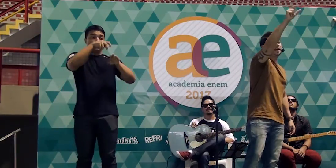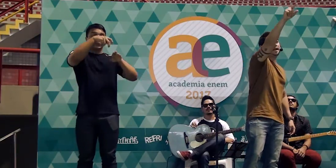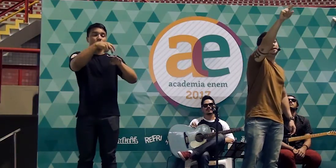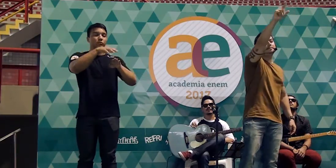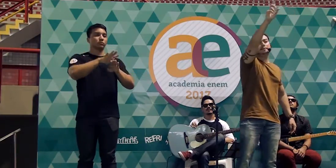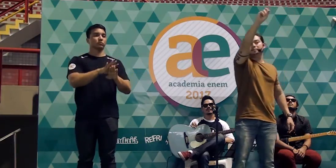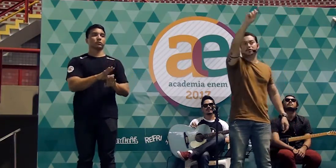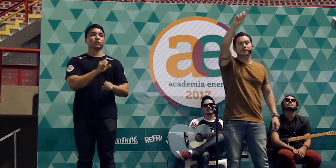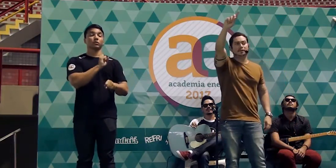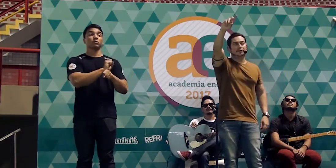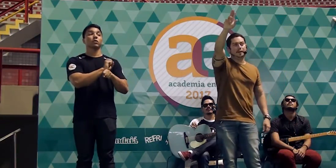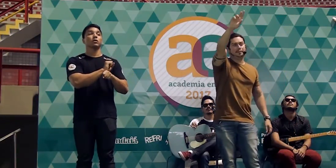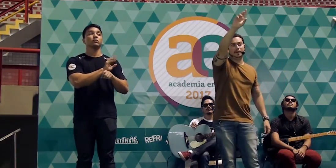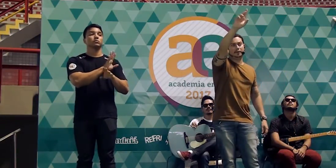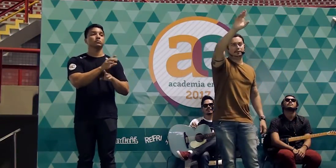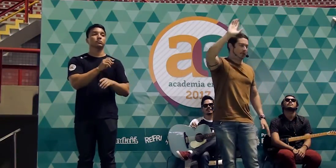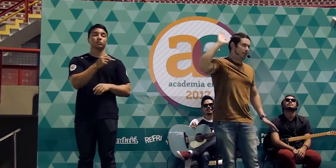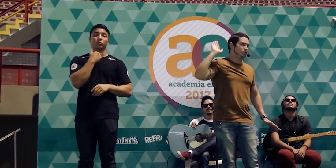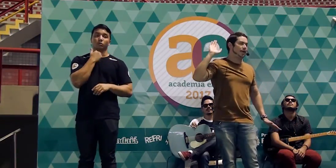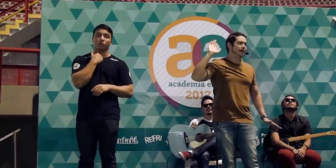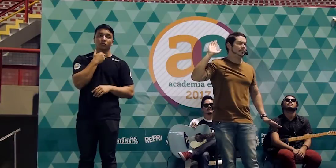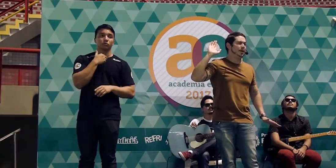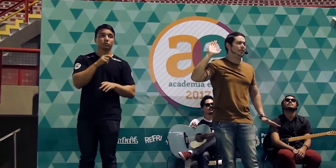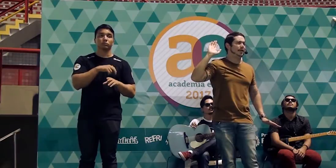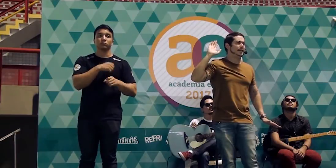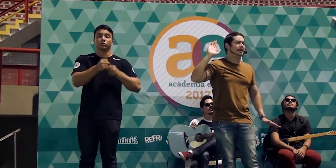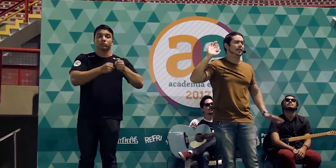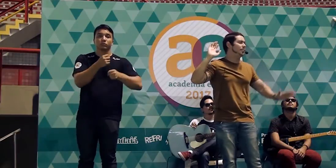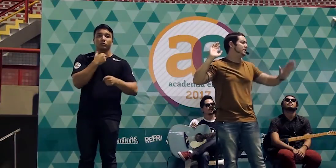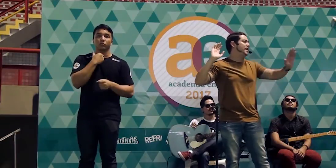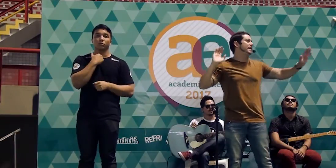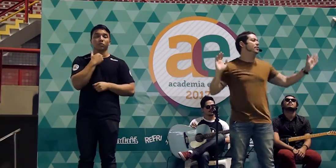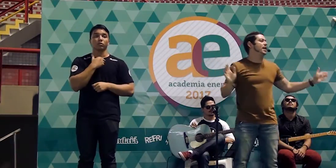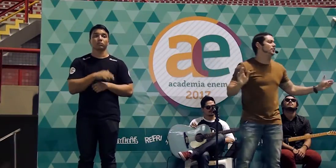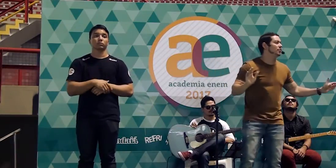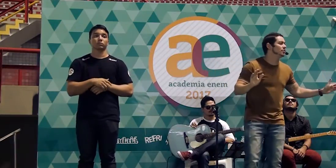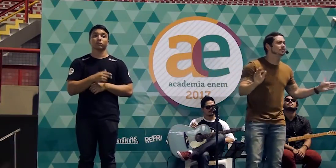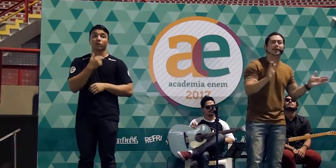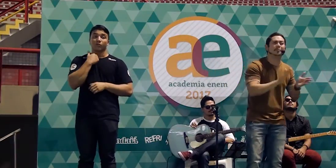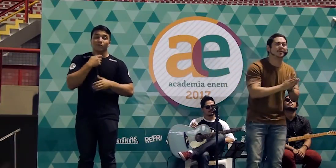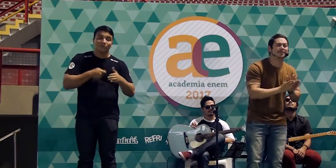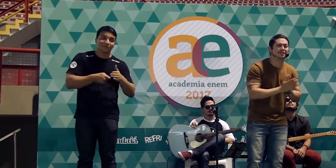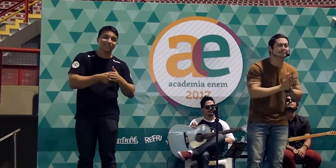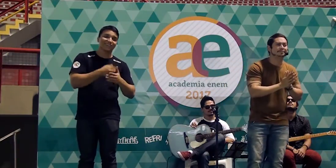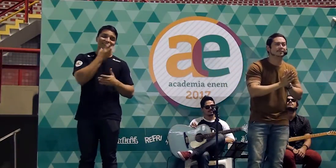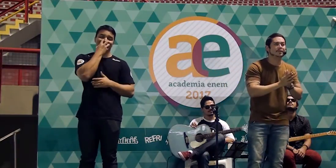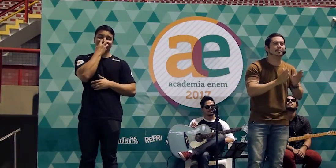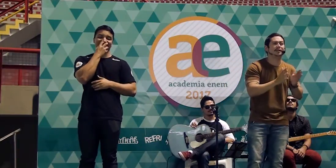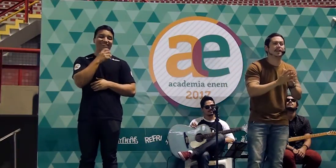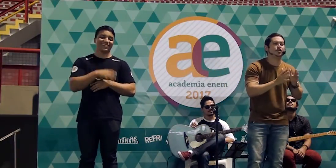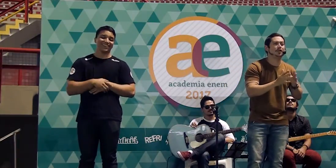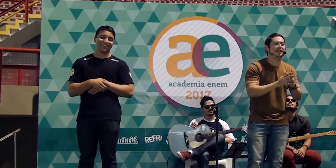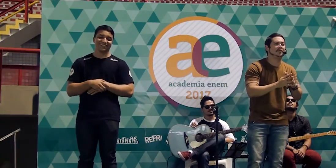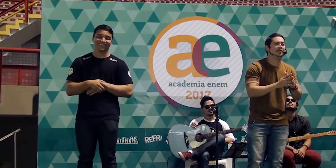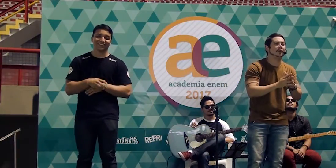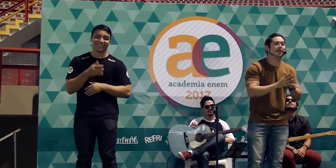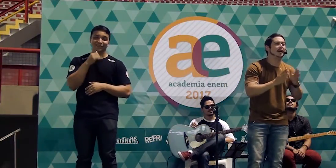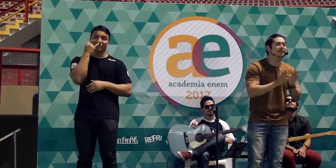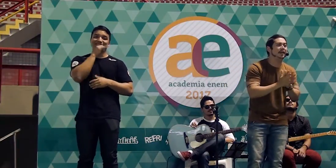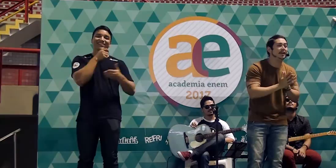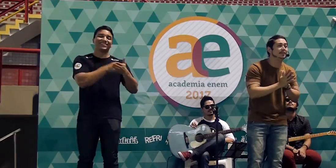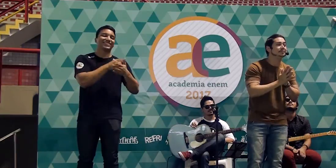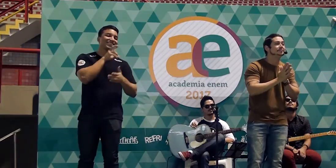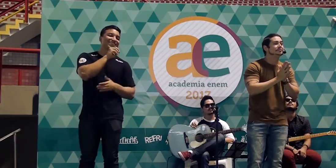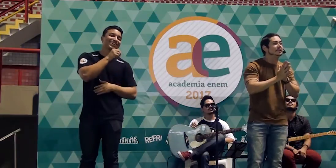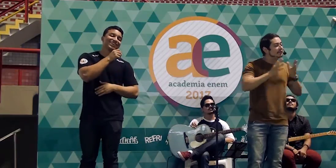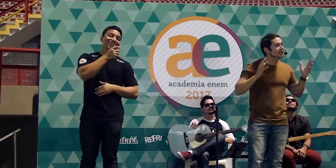arrumação, ei, Felipe, não pode empurrar o coleguinha, não pode esfaquear o cachorro, não pode dar choque na vovó,